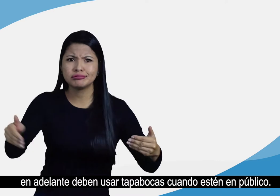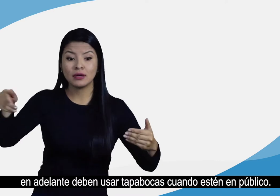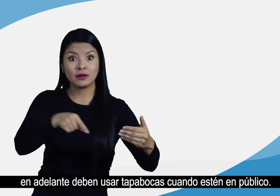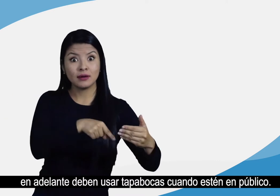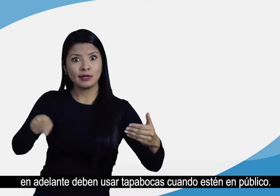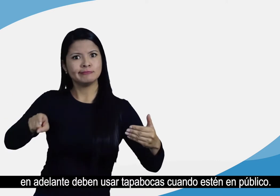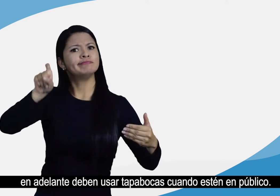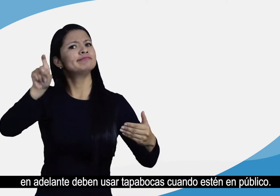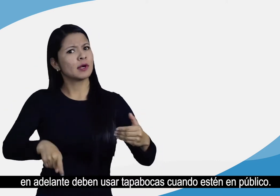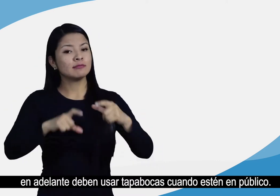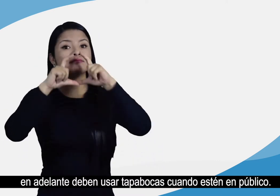tapabocas cuando estén en público.